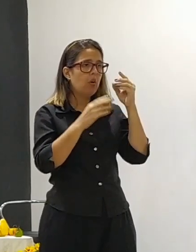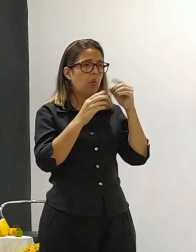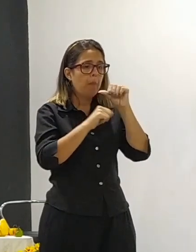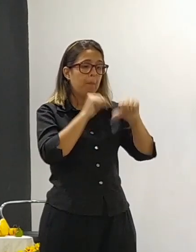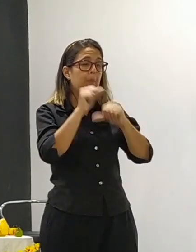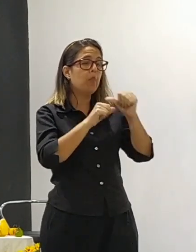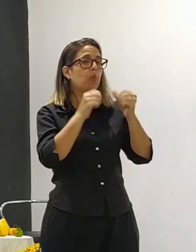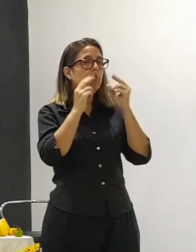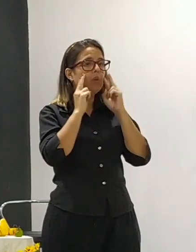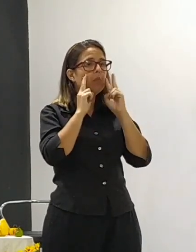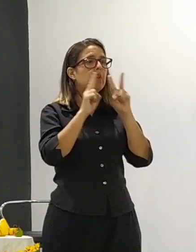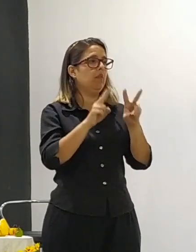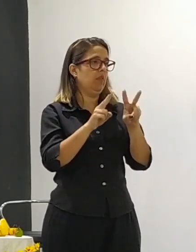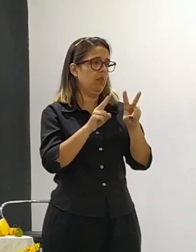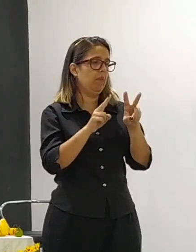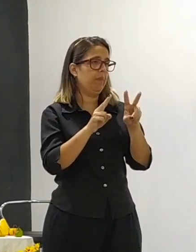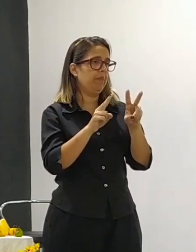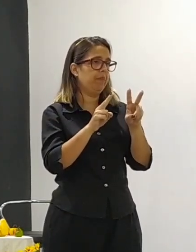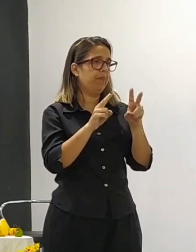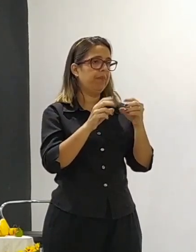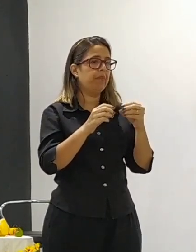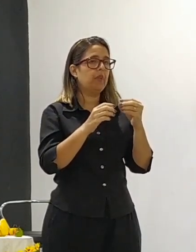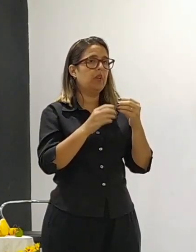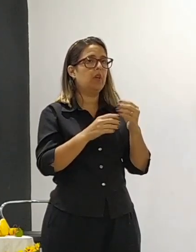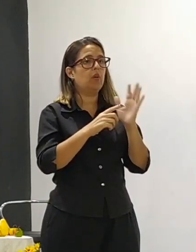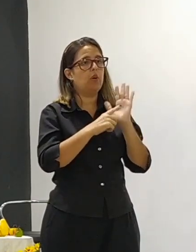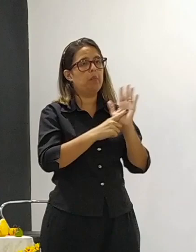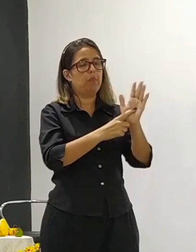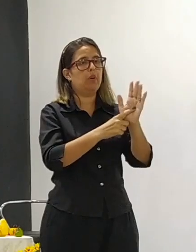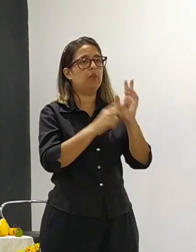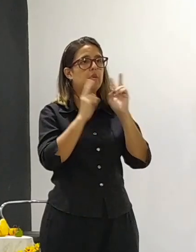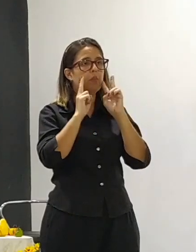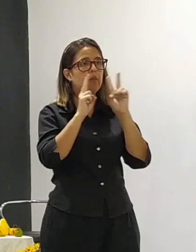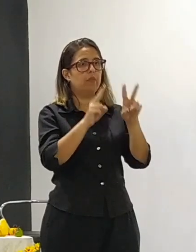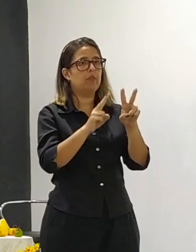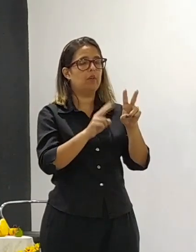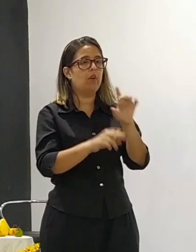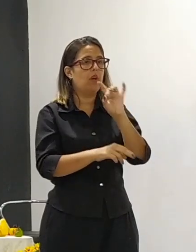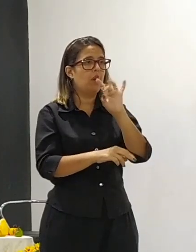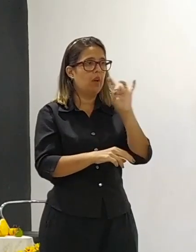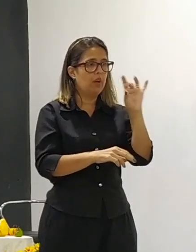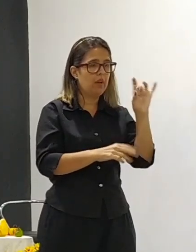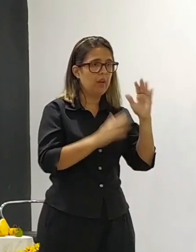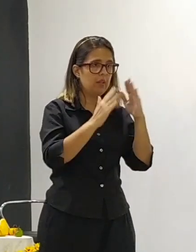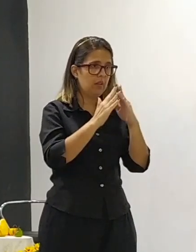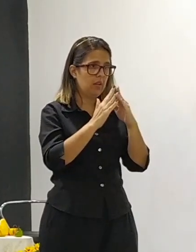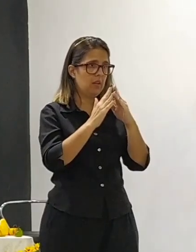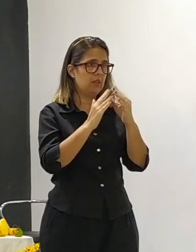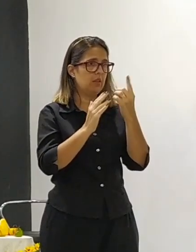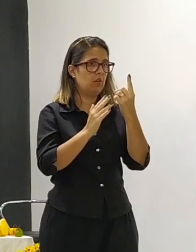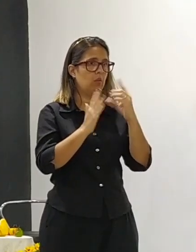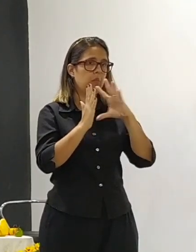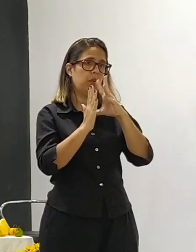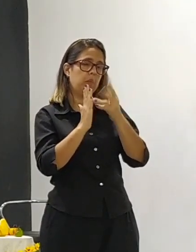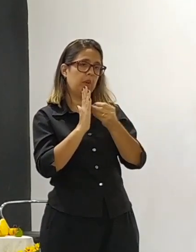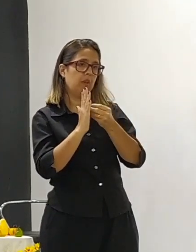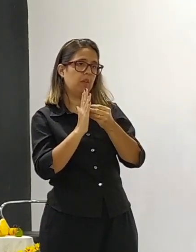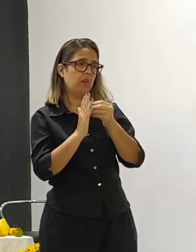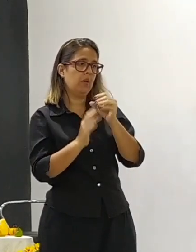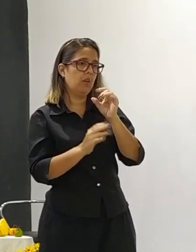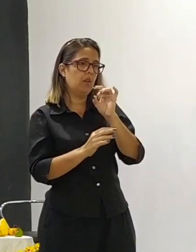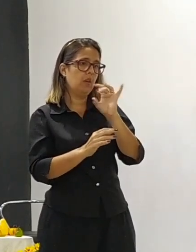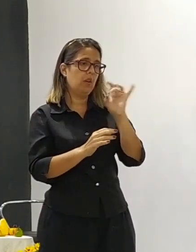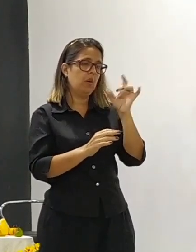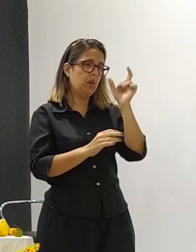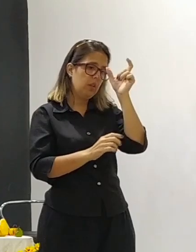eu trago essa visão para a igreja. Qual é a visão? Cada casa é uma igreja, cada membro um